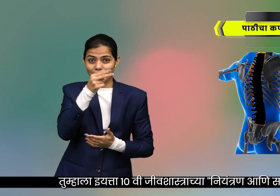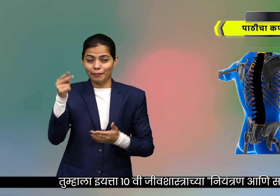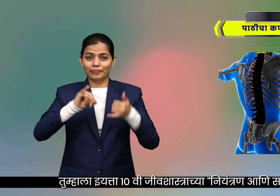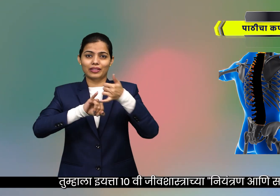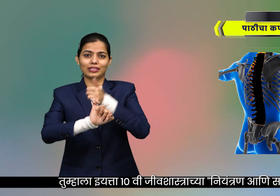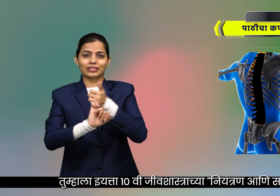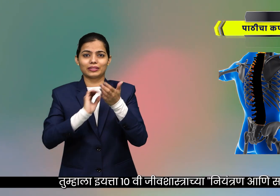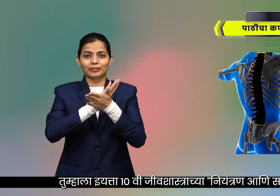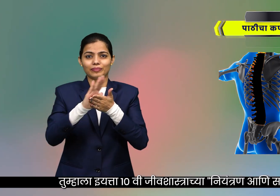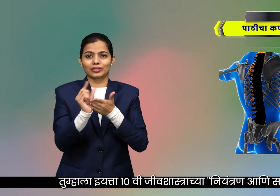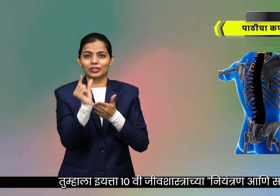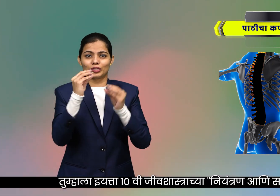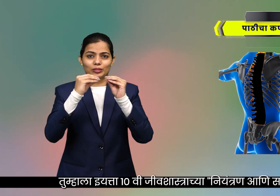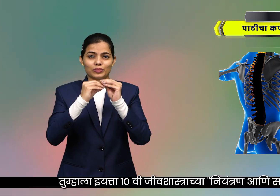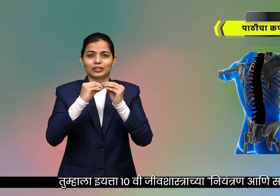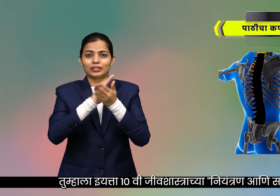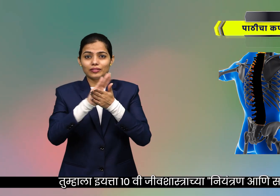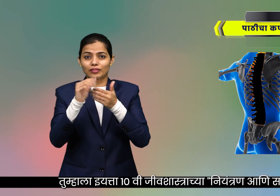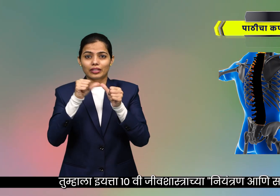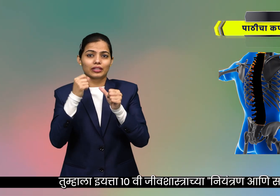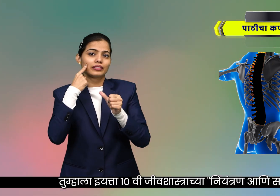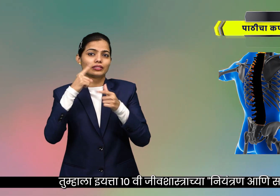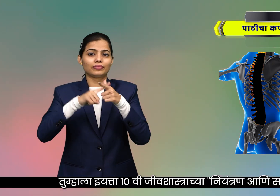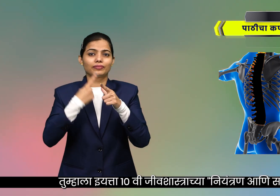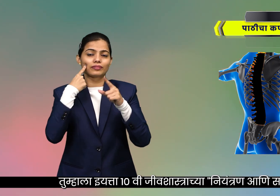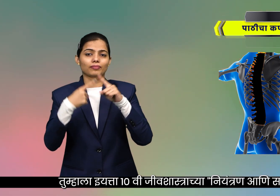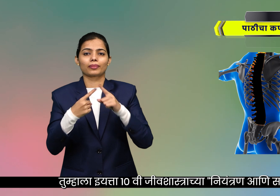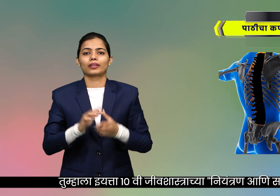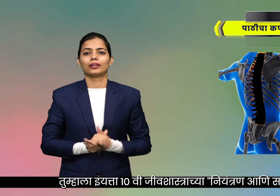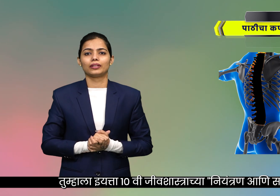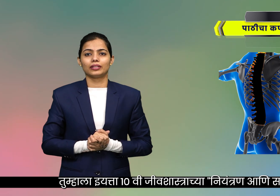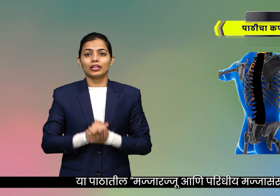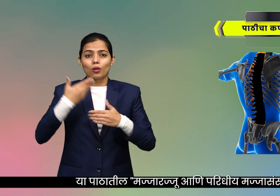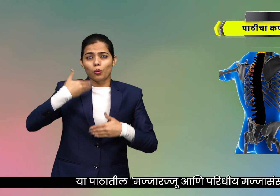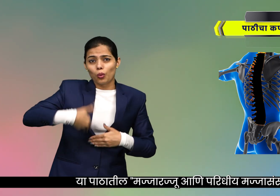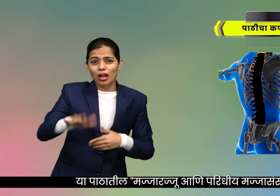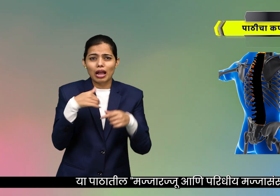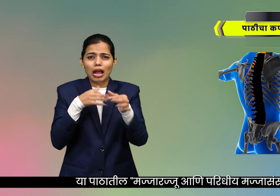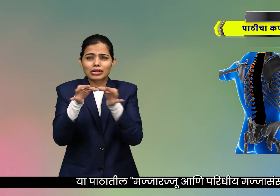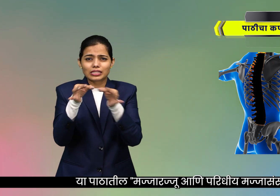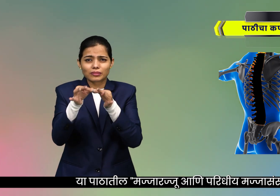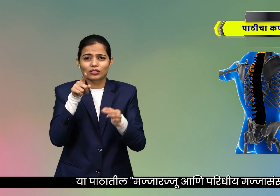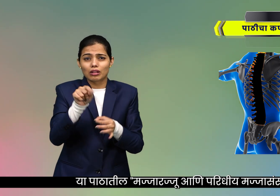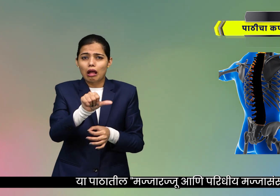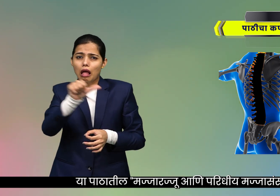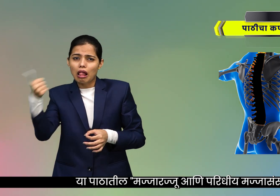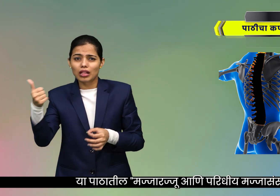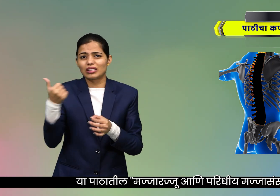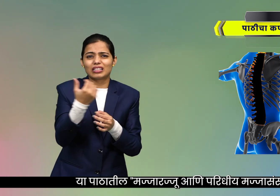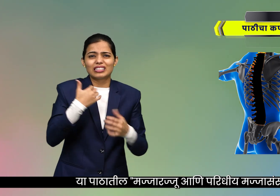तुम्हाला इयत्ता 10वी जीवशास्त्राच्या नियंत्रण आणि समन्वय या पाठातील मज्जारज्जू आणि परिधीय